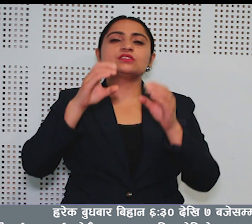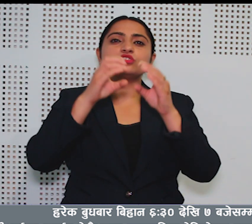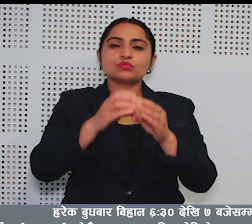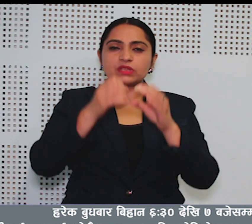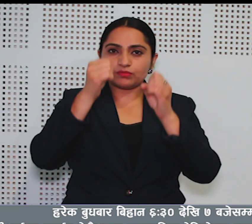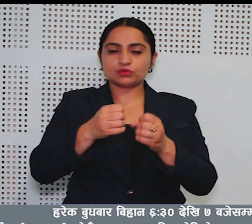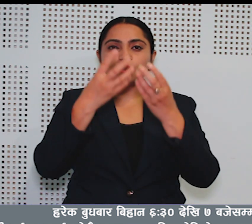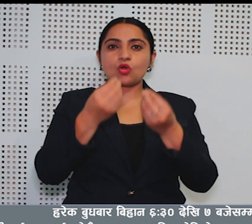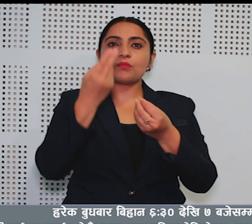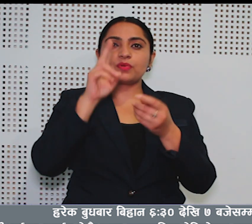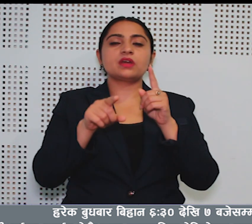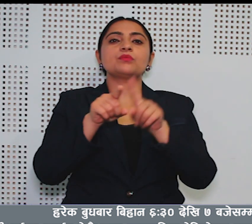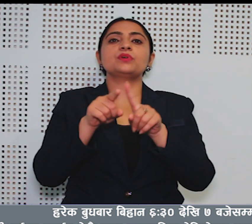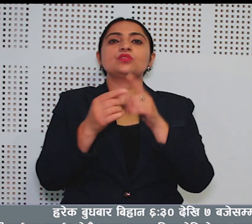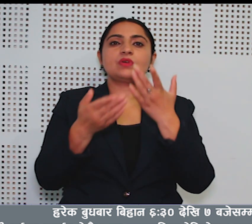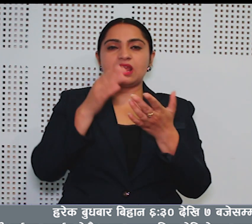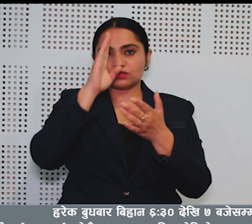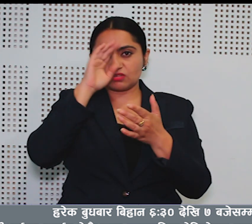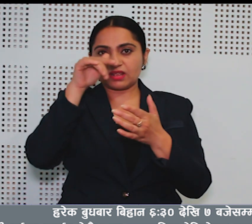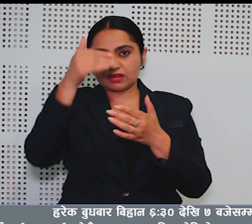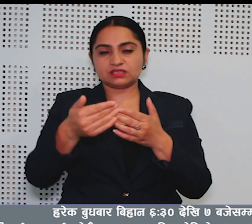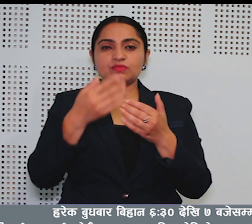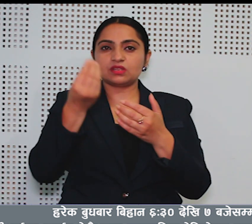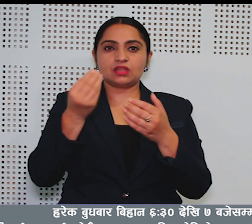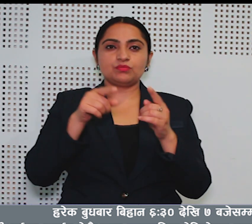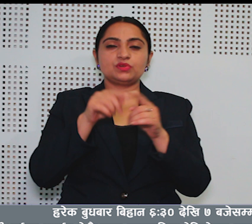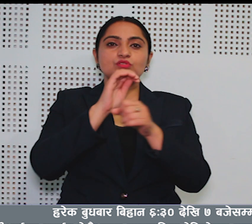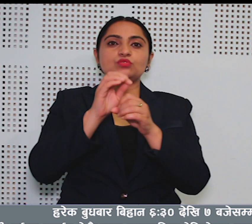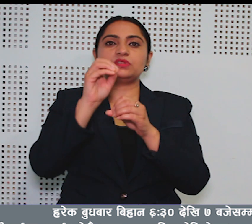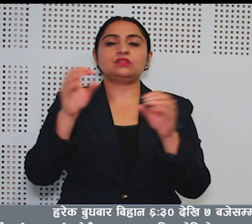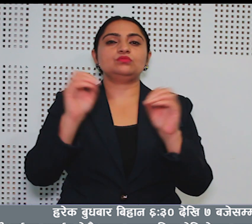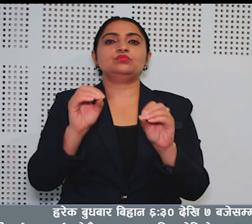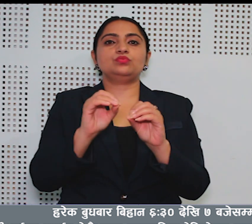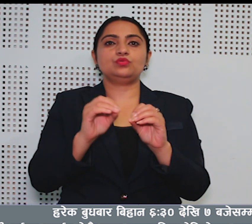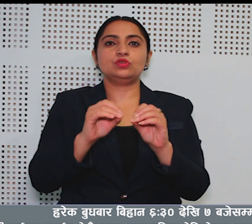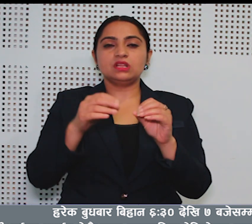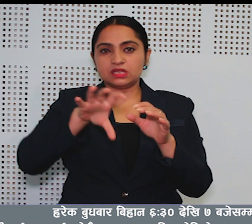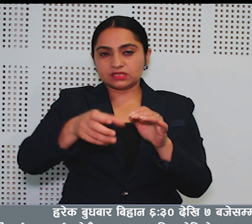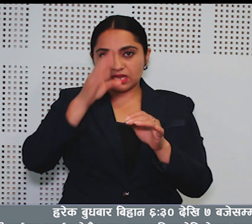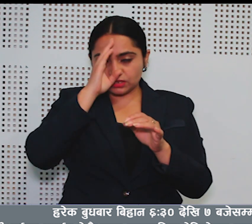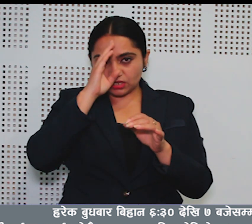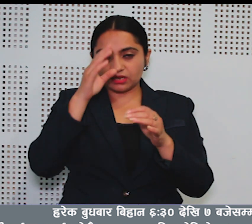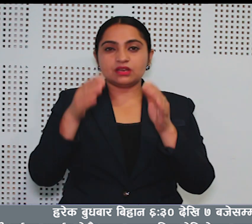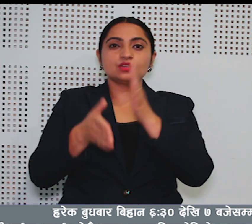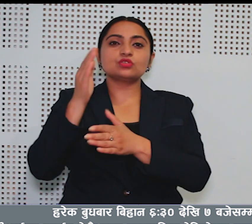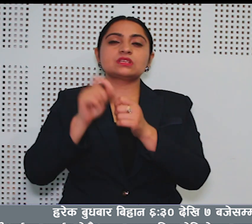प्रकारको केही दिएको छैन अहिलेसम्म। स्थानीय सरकारले विपदका योजना बनाउँदाखेरि पनि हामीलाई कुनै पनि खबर गरेको